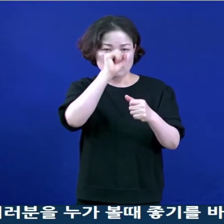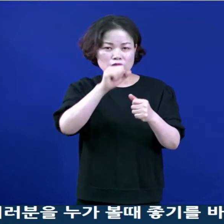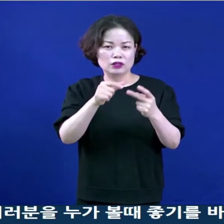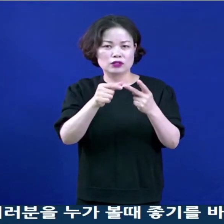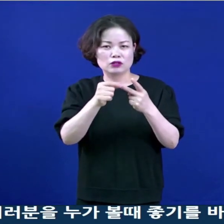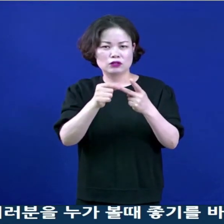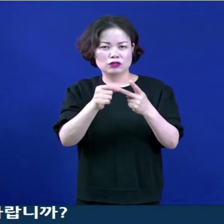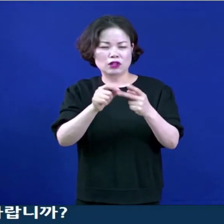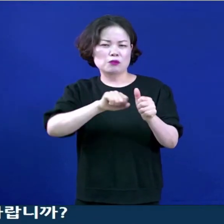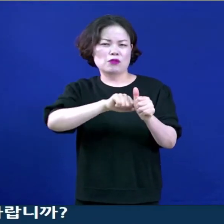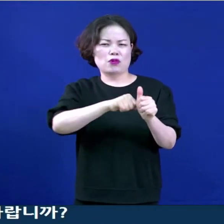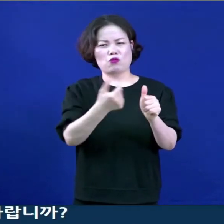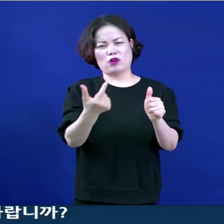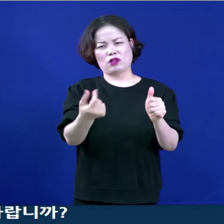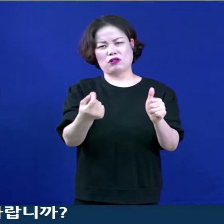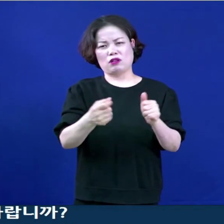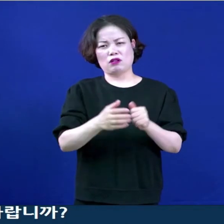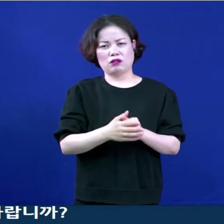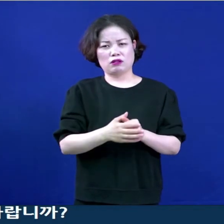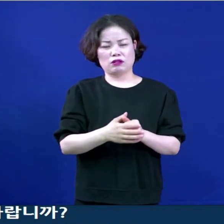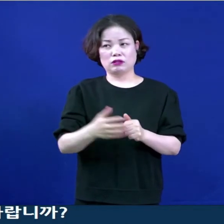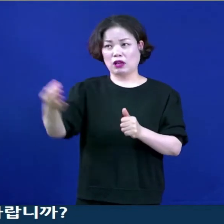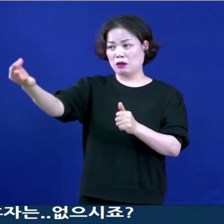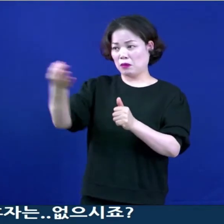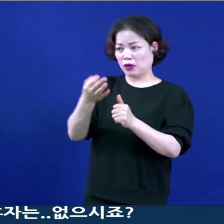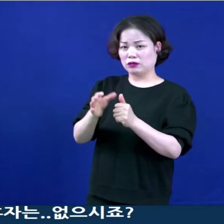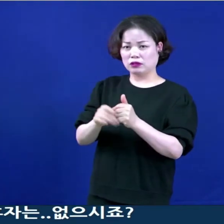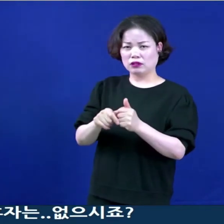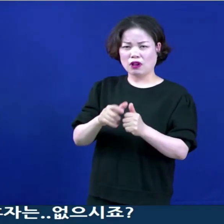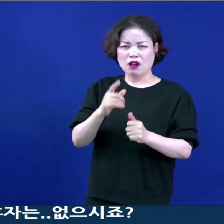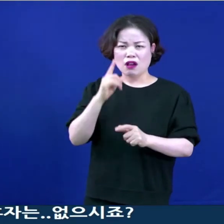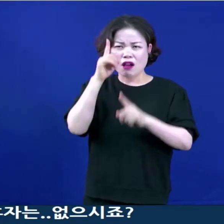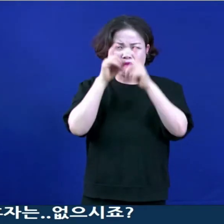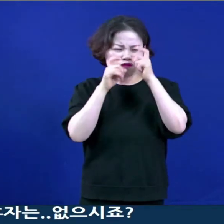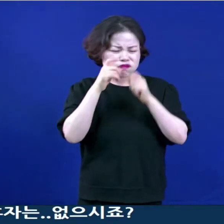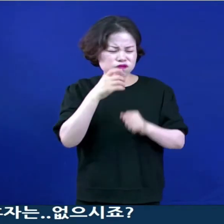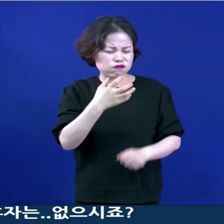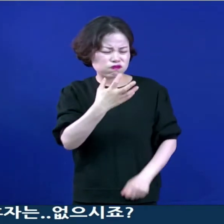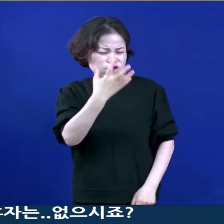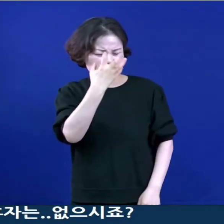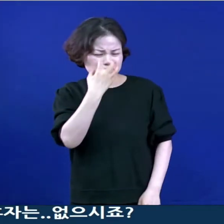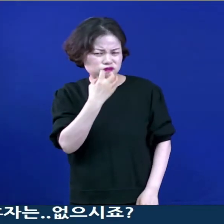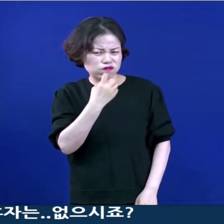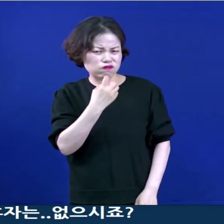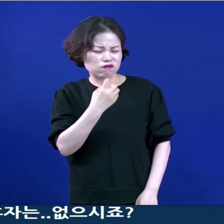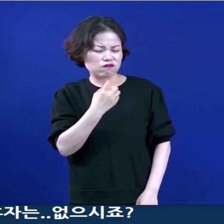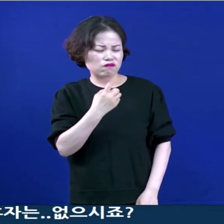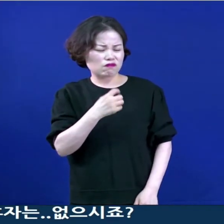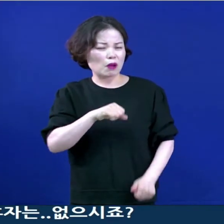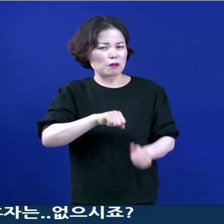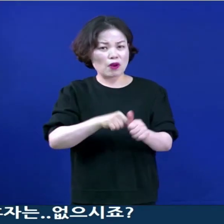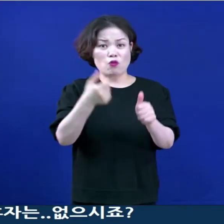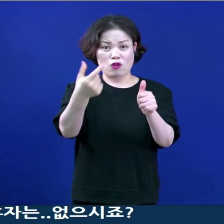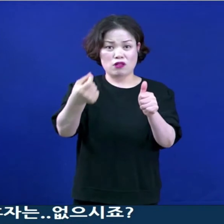후자 형벌입니다. 누가 나를 볼 때마다 다 찡그려. 그거 얼마나